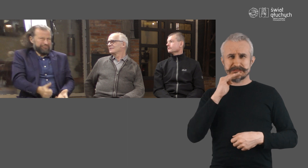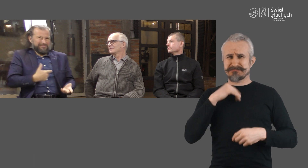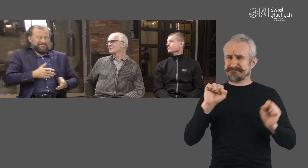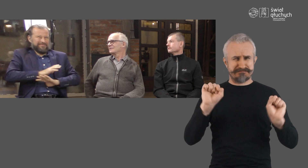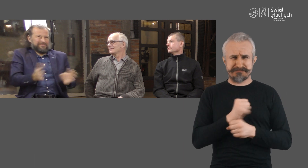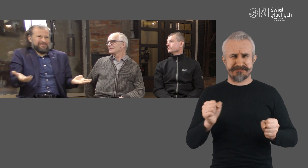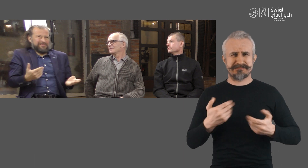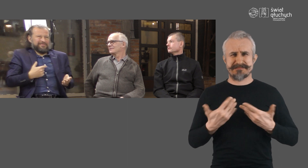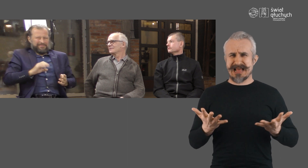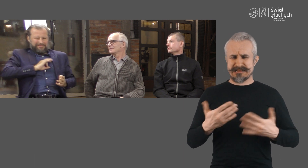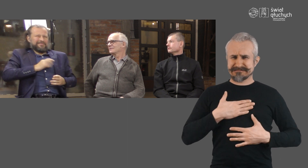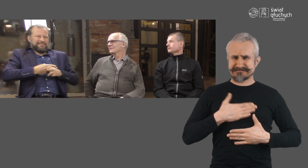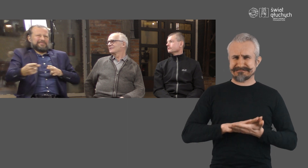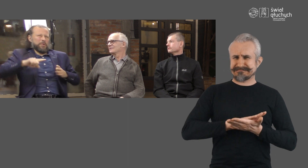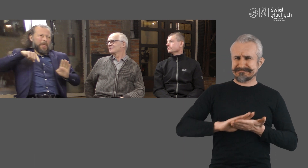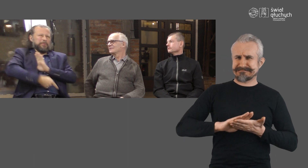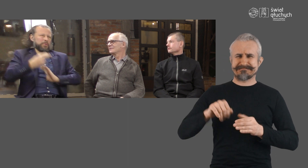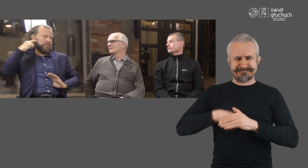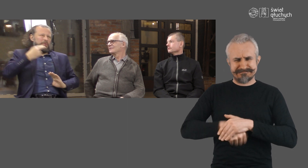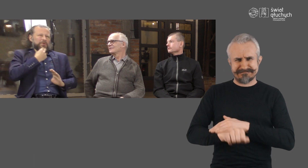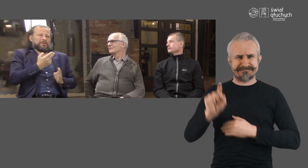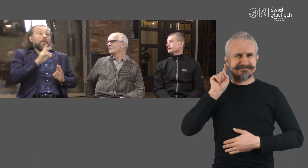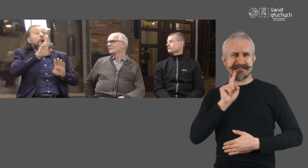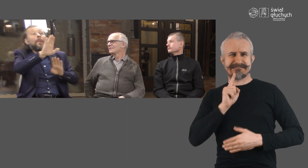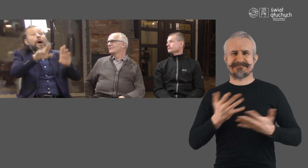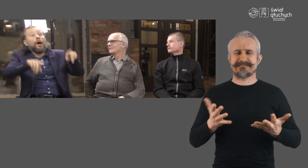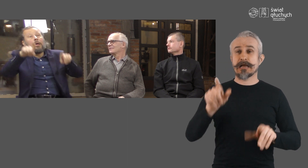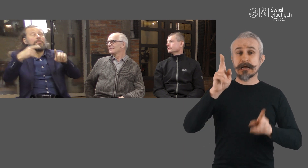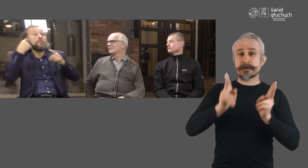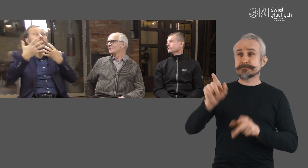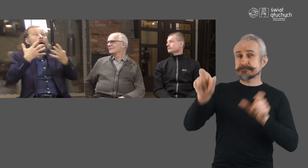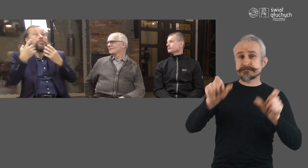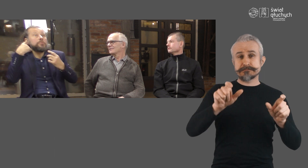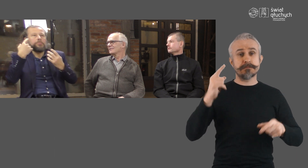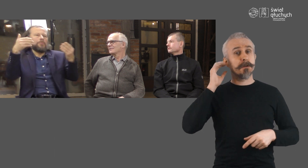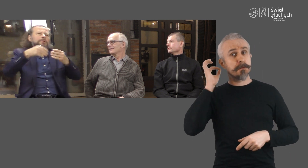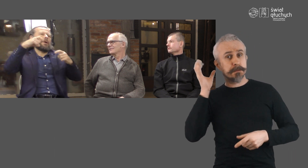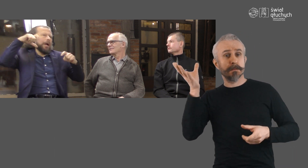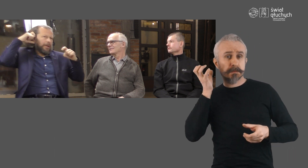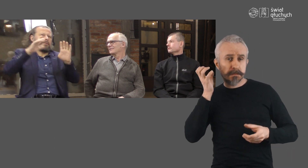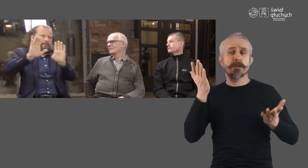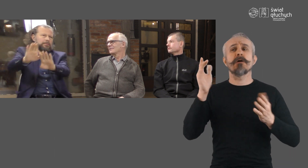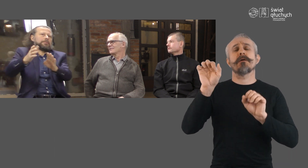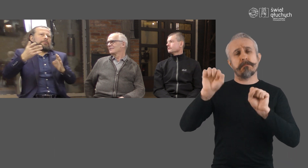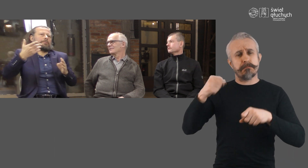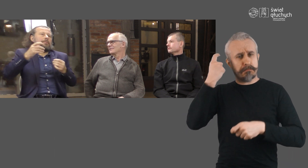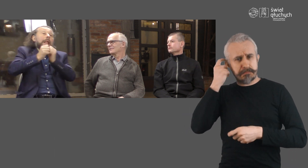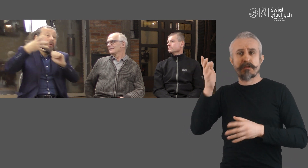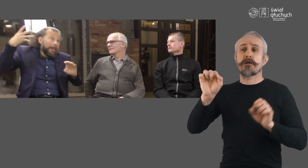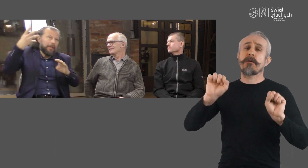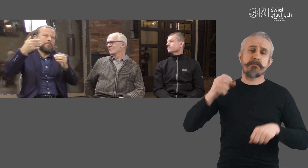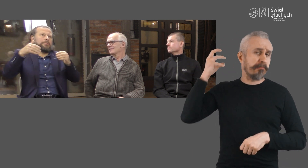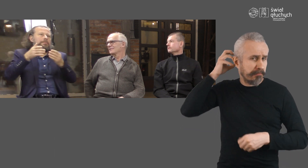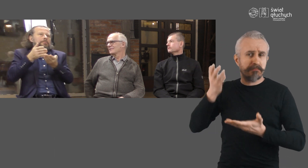są osoby, które potrafią mówić. Ja nie potrafię mówić, ja nie potrafię słyszeć, ja mam głęboki niedosłuch. Jeżeli ktoś na przykład nie dosłyszy, no to